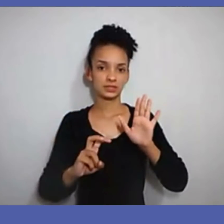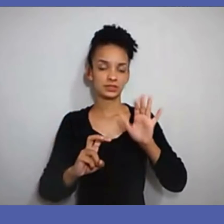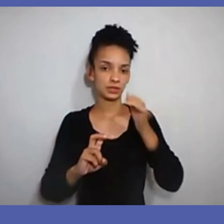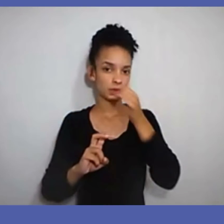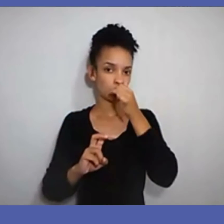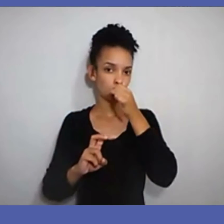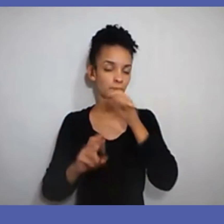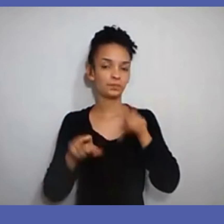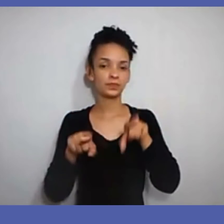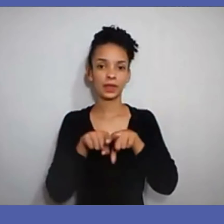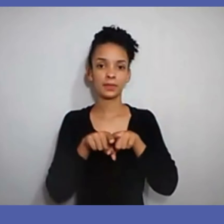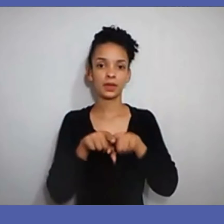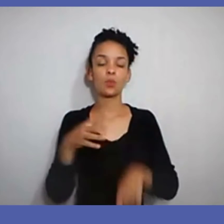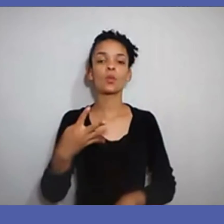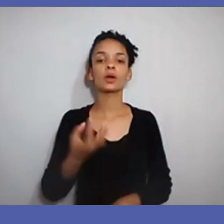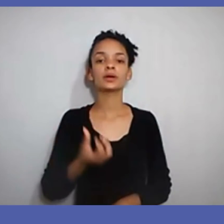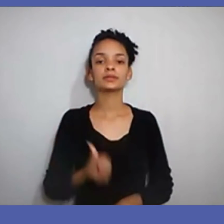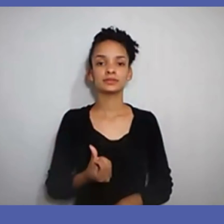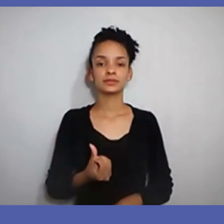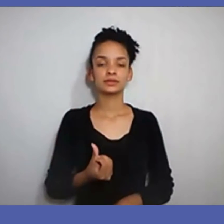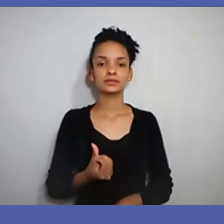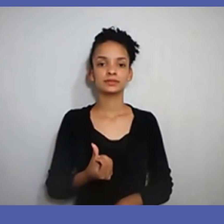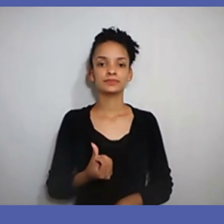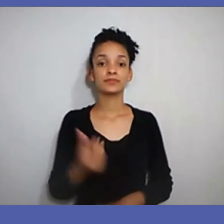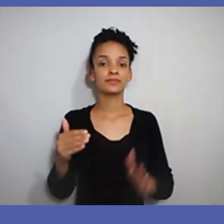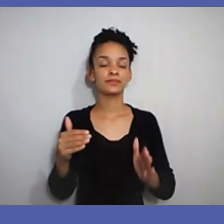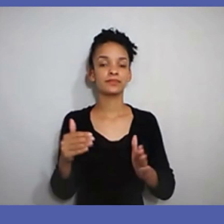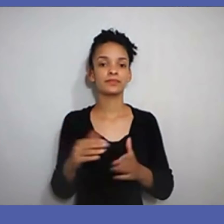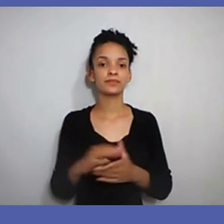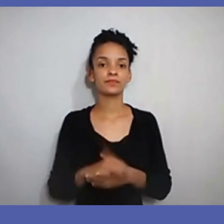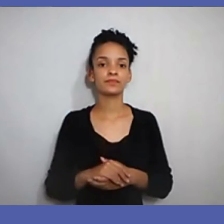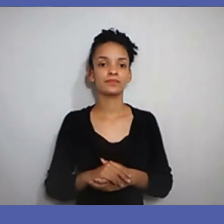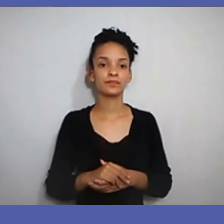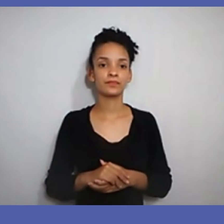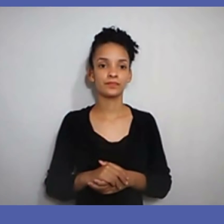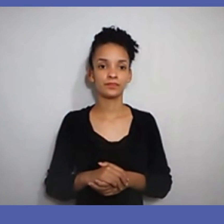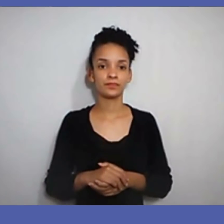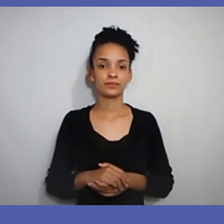e 47 falam de uma grande